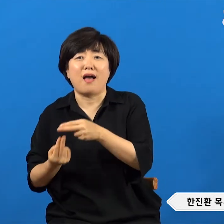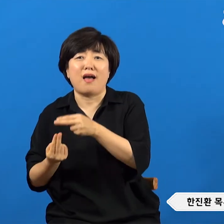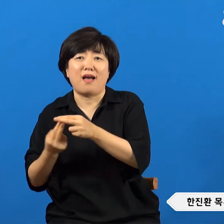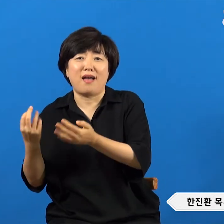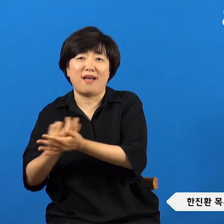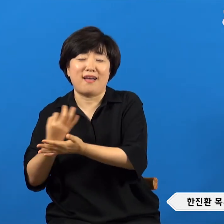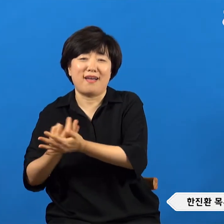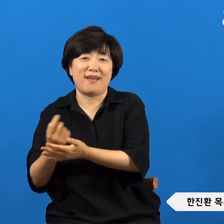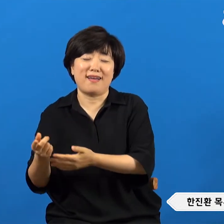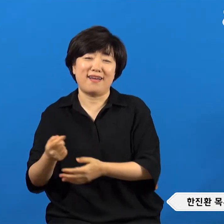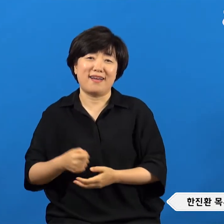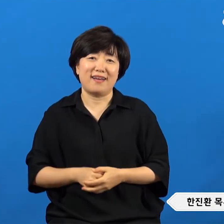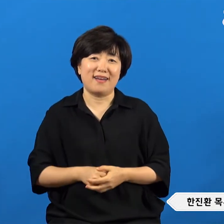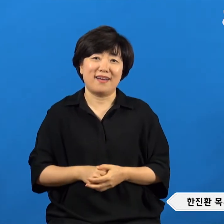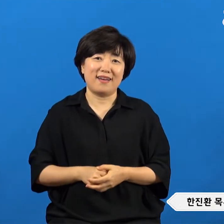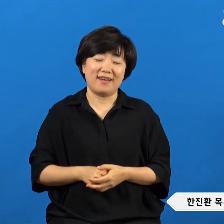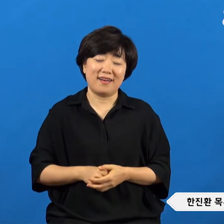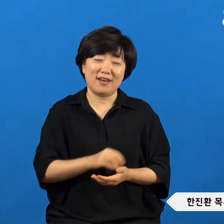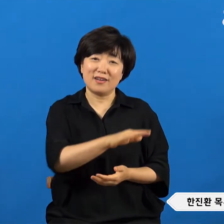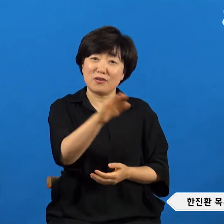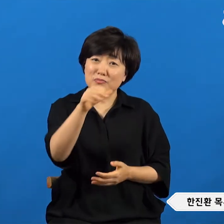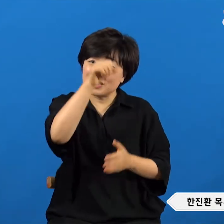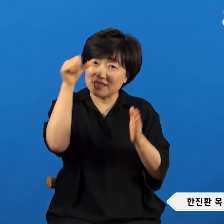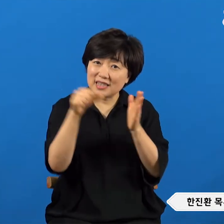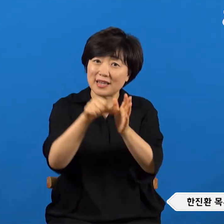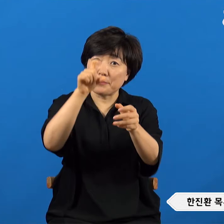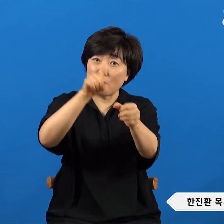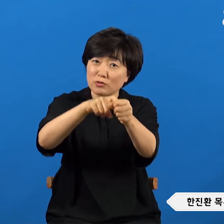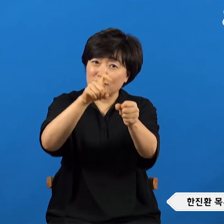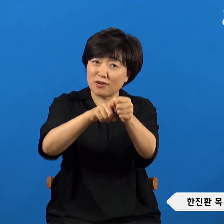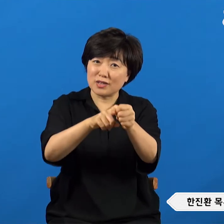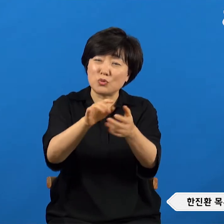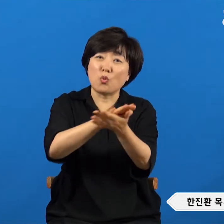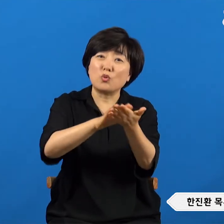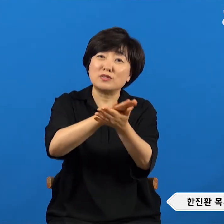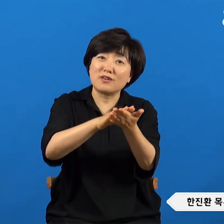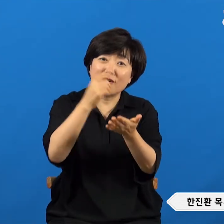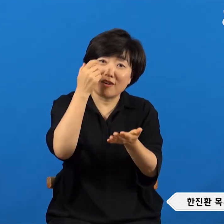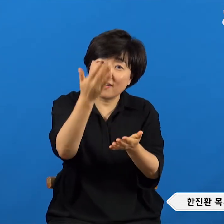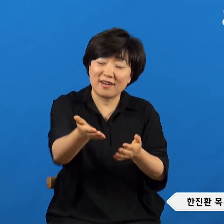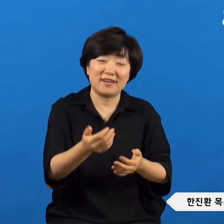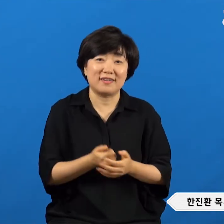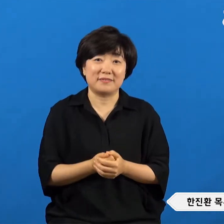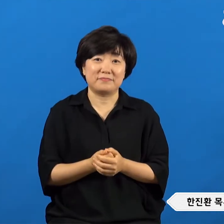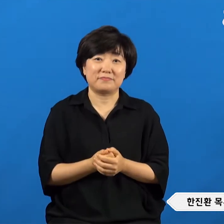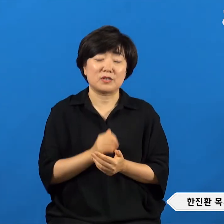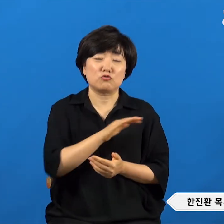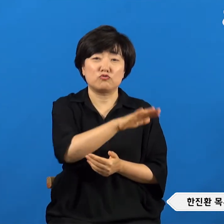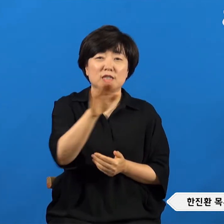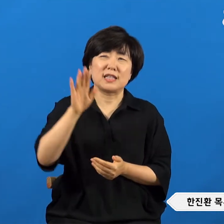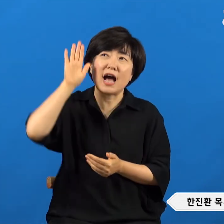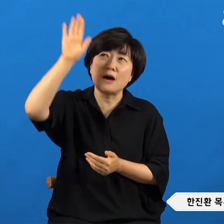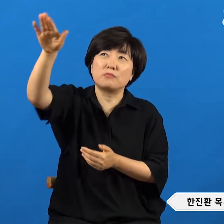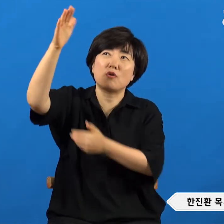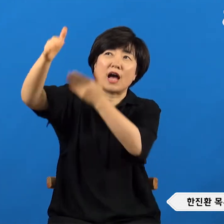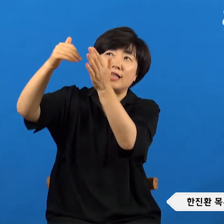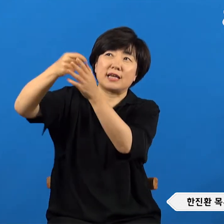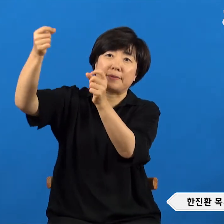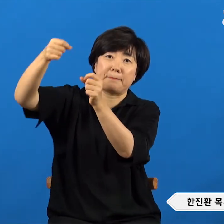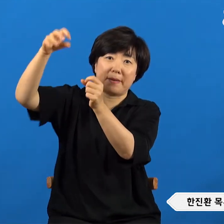그런 것이 우리 생의 목적이 되어서는 안 됩니다. 우리는 장차 하나님 앞에 설 자들